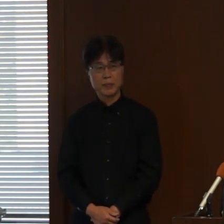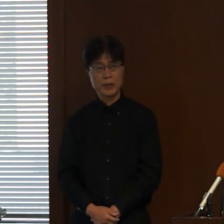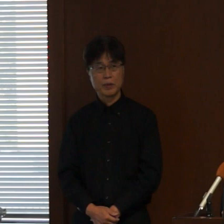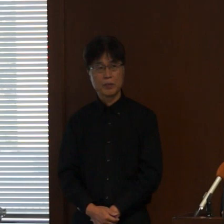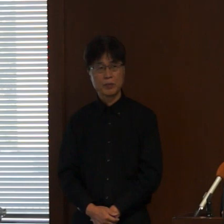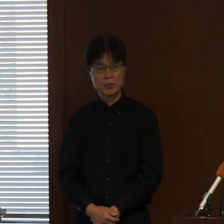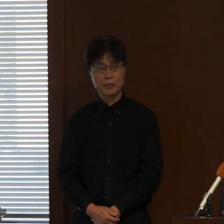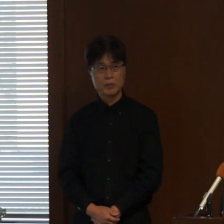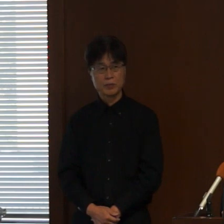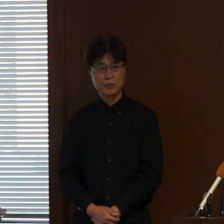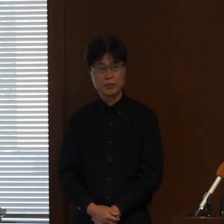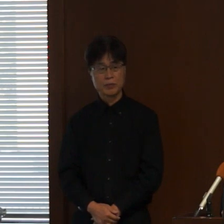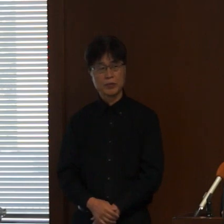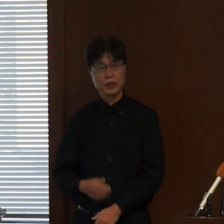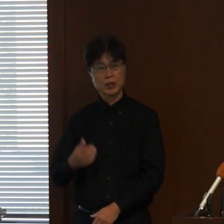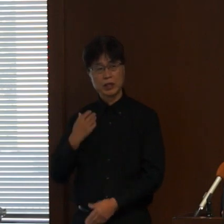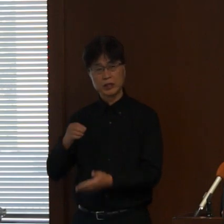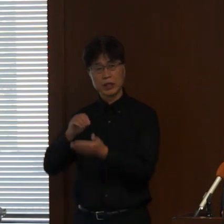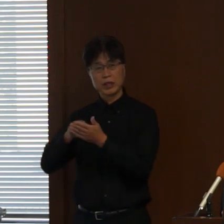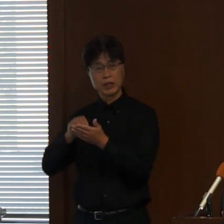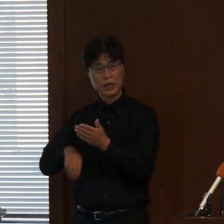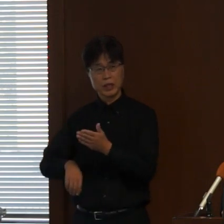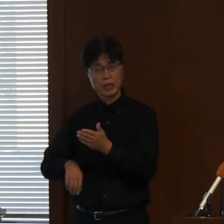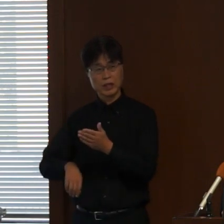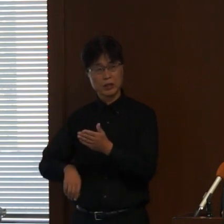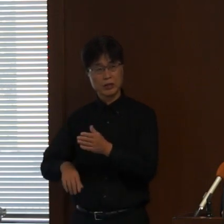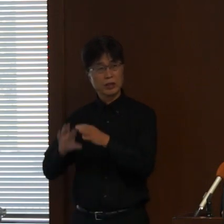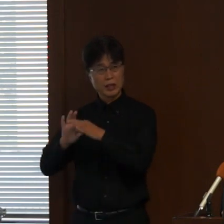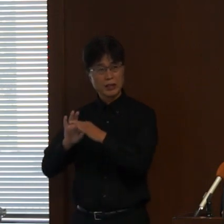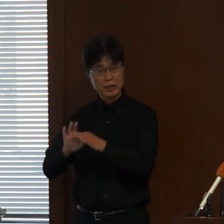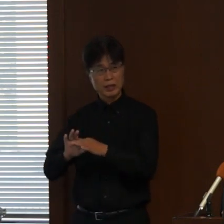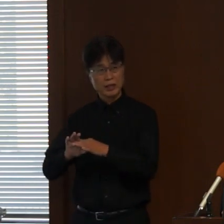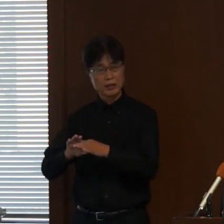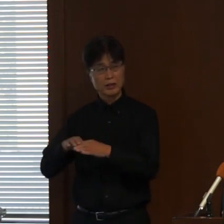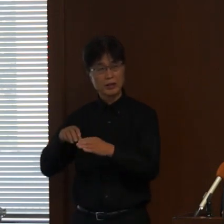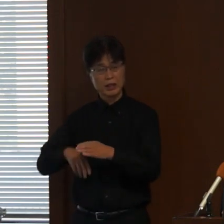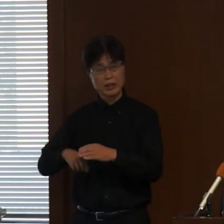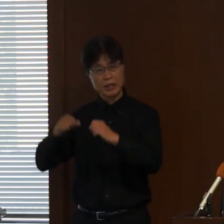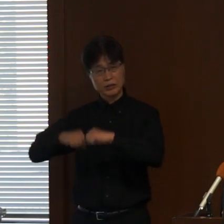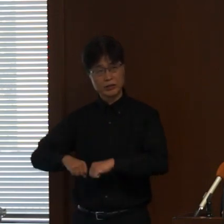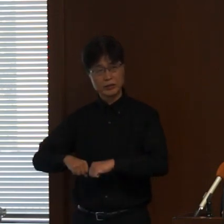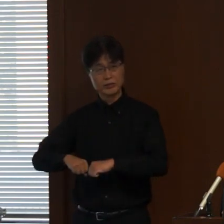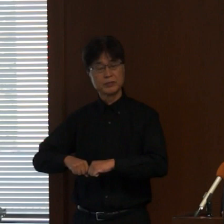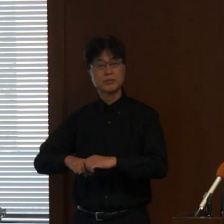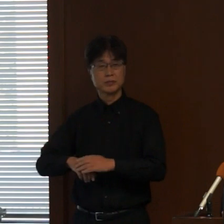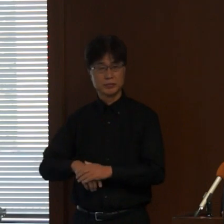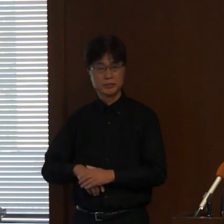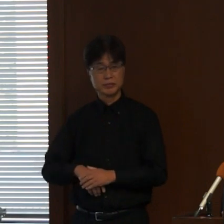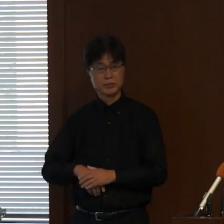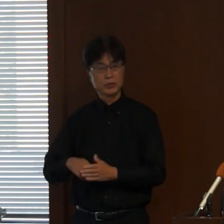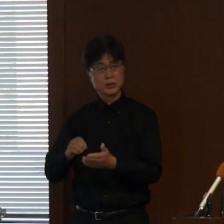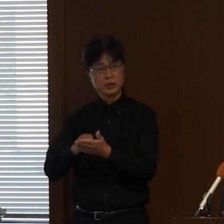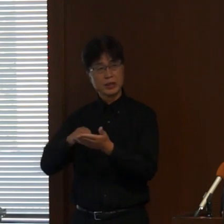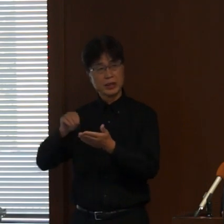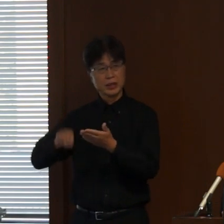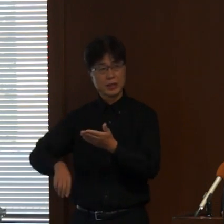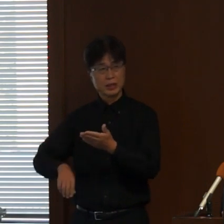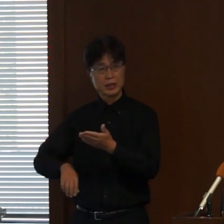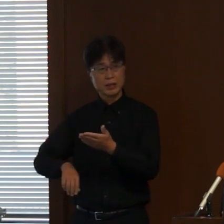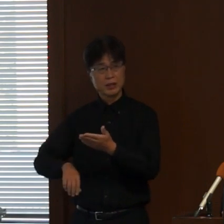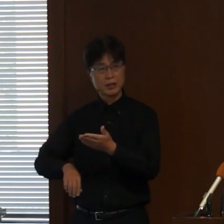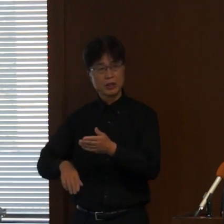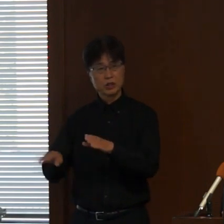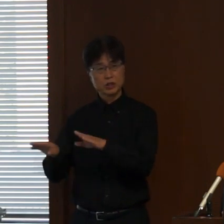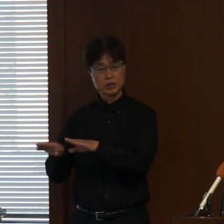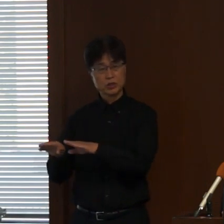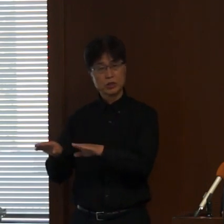NHK の坂本です。先ほどの宣言解除の関係の質問の中での確認なんですけれども、宣言解除というふうになると休業要請